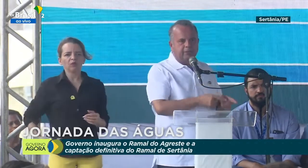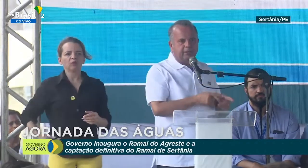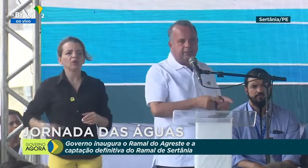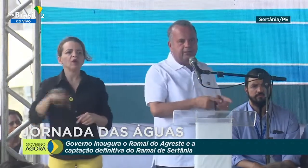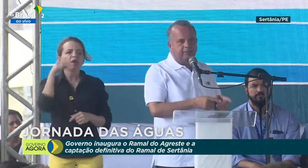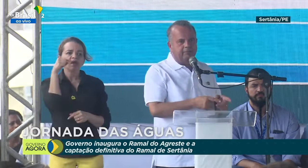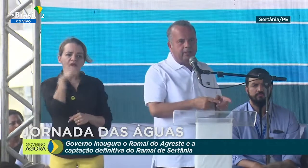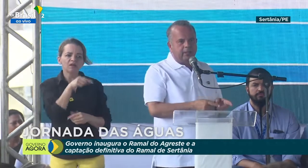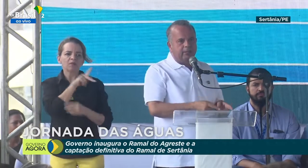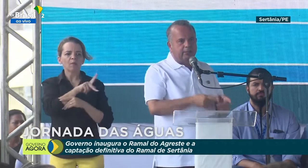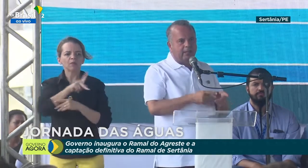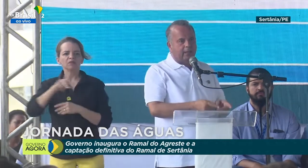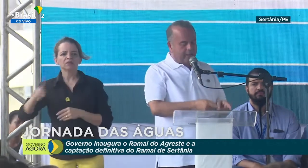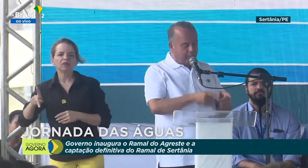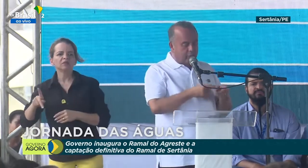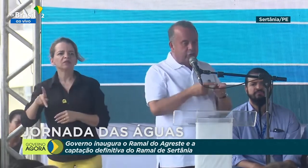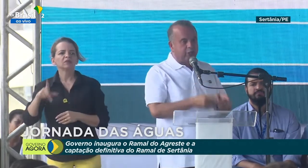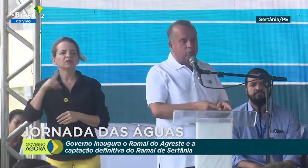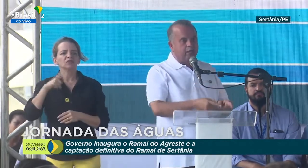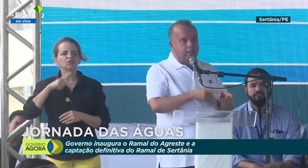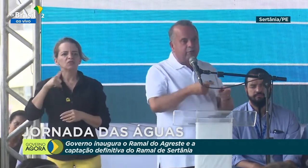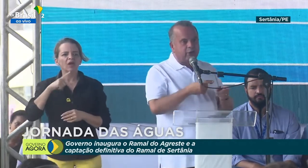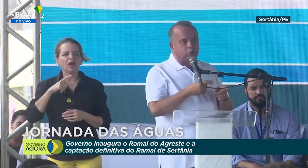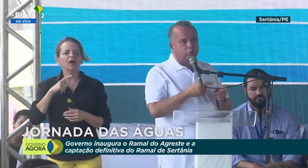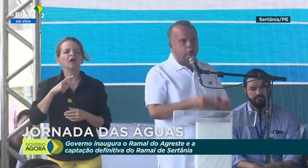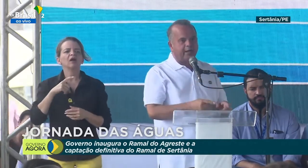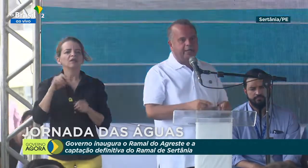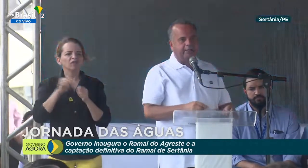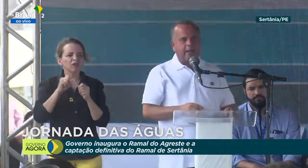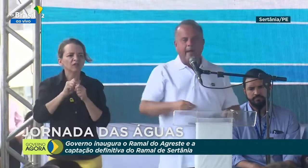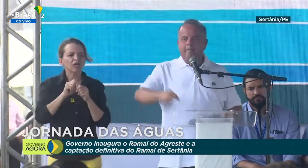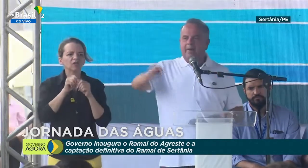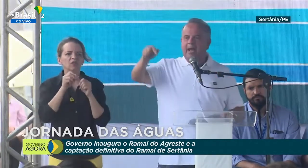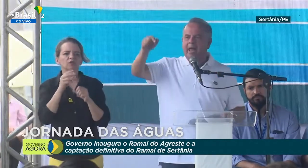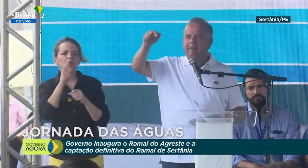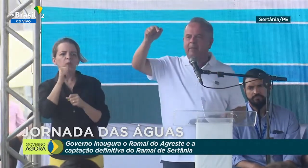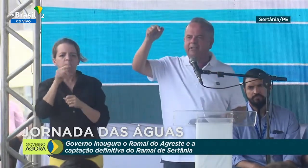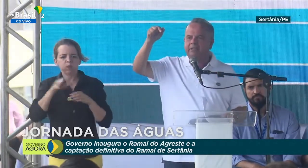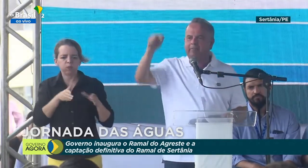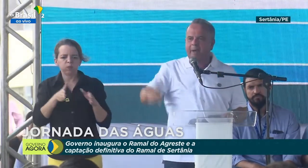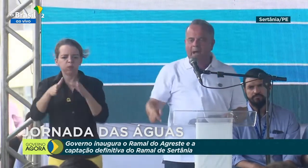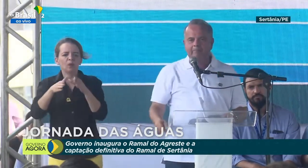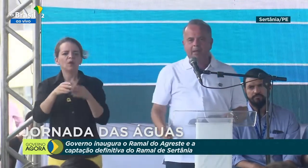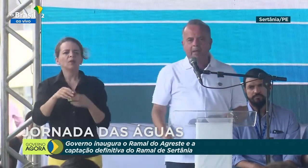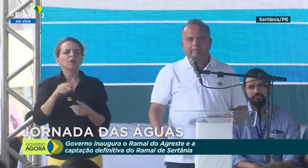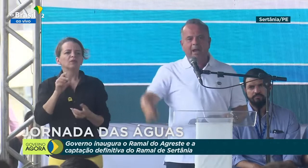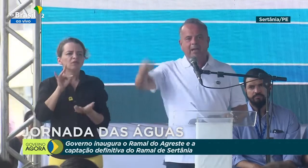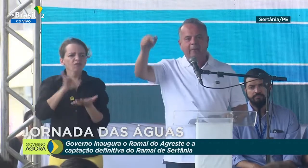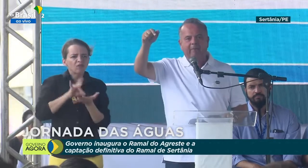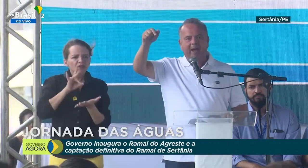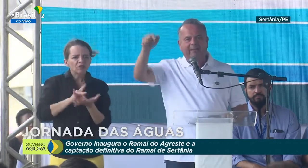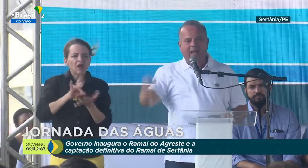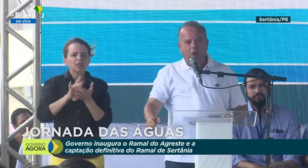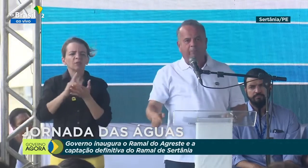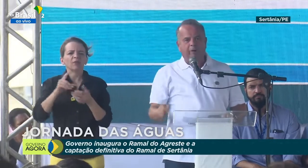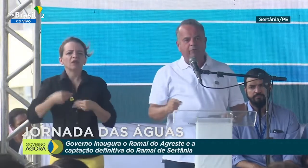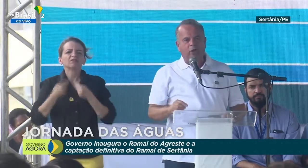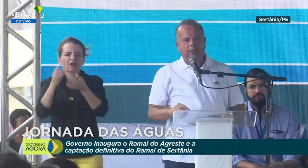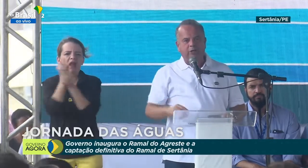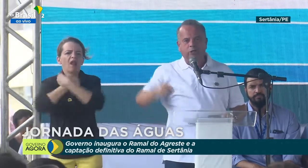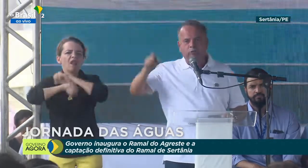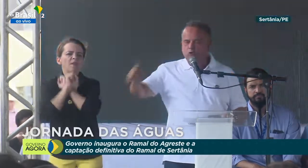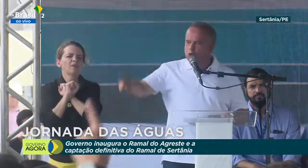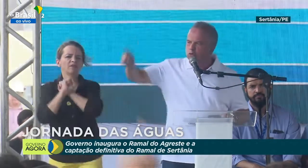um presidente que está investindo em infraestrutura hídrica para emancipar, para libertar o